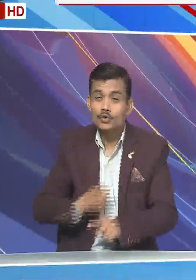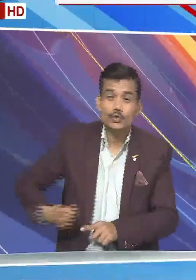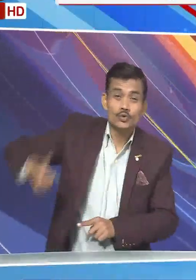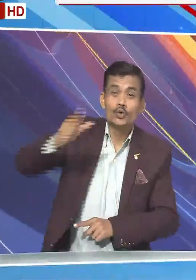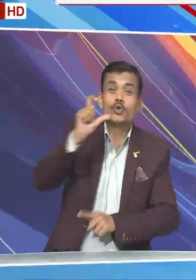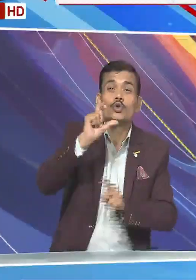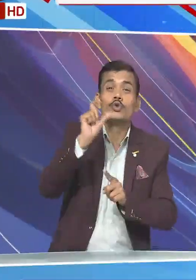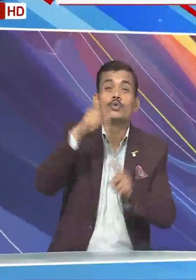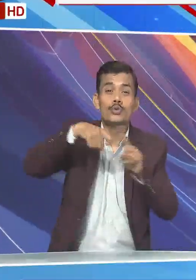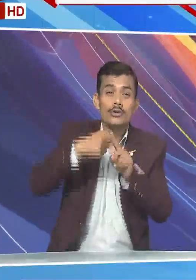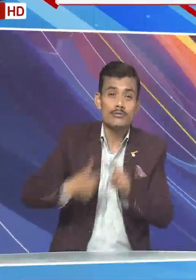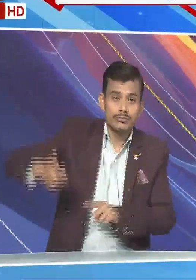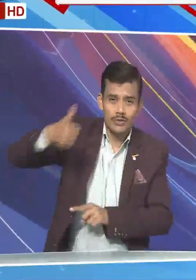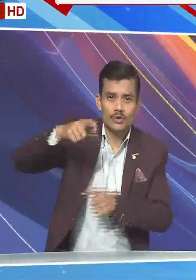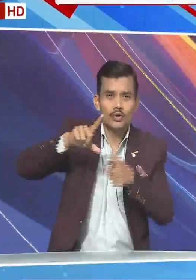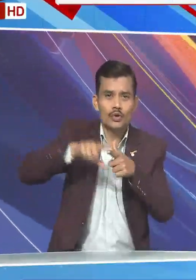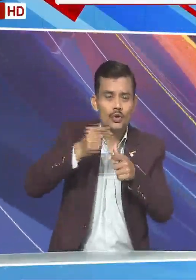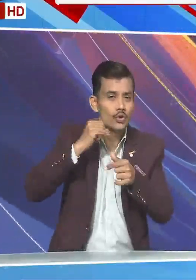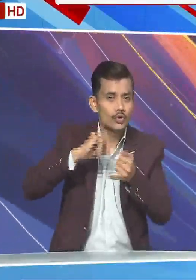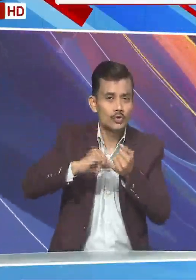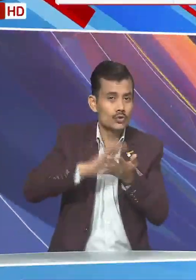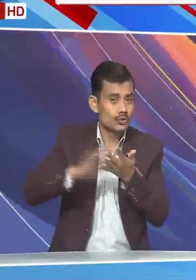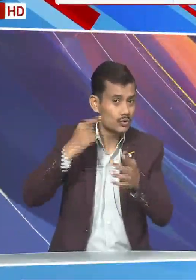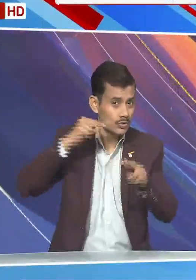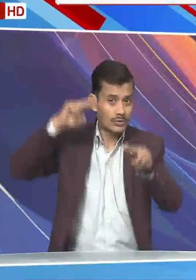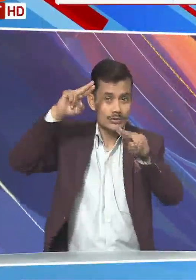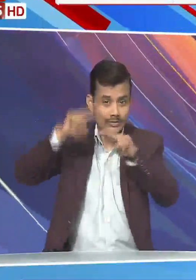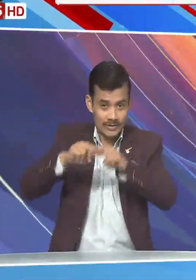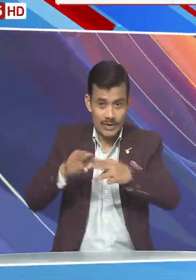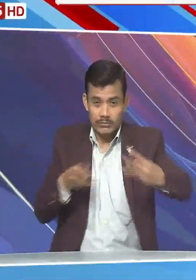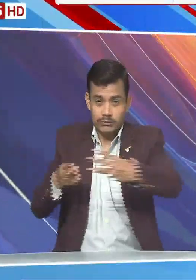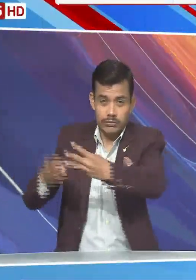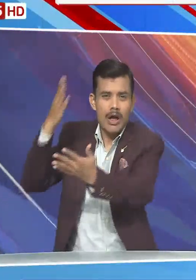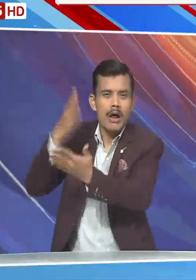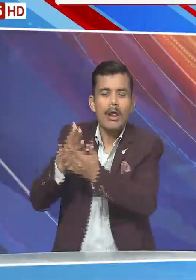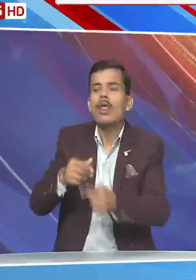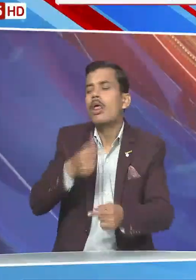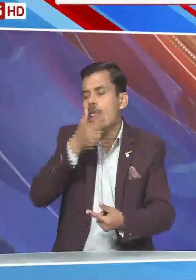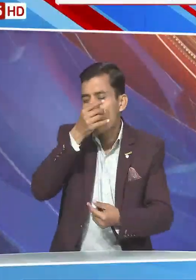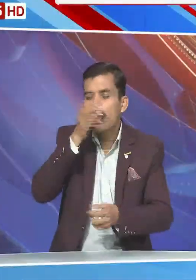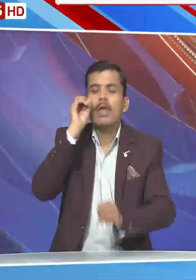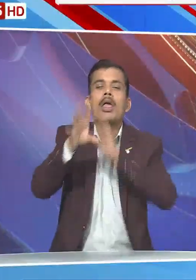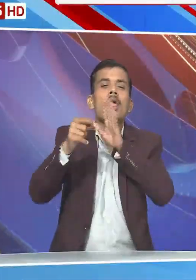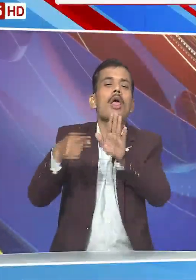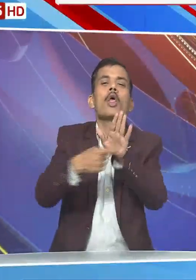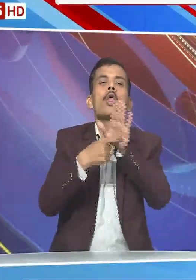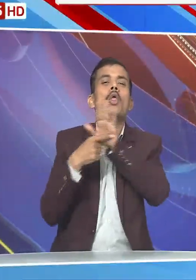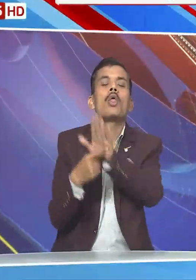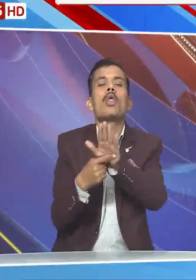प्रमुख जोसेफ बोरेल ने रूस द्वारा किए गए युद्ध विराम को पाखंड बताया है।